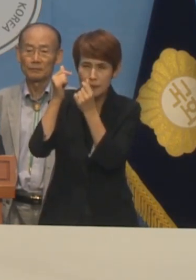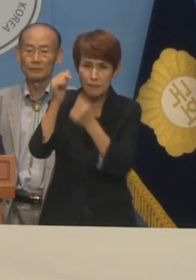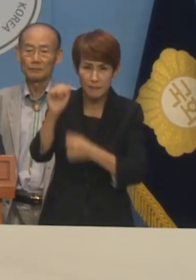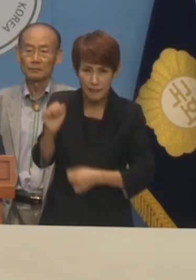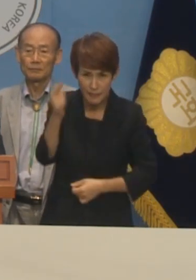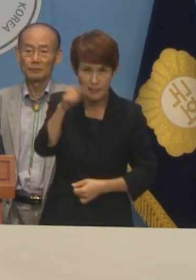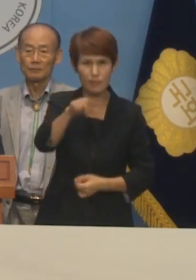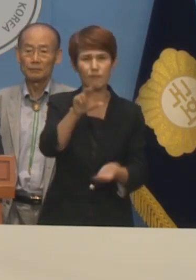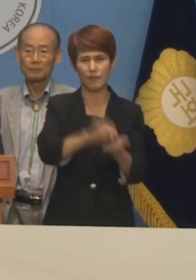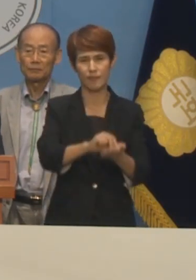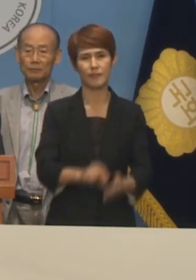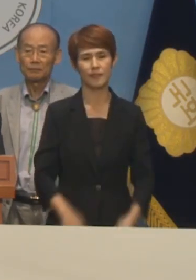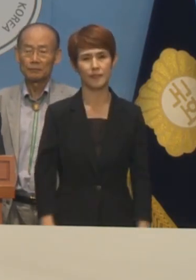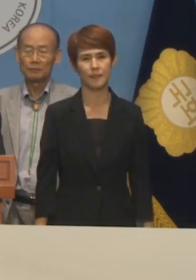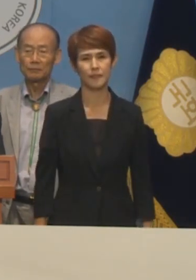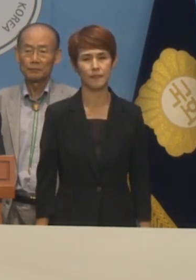때문이다.